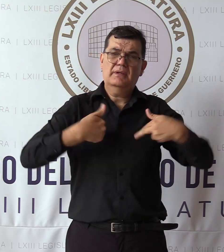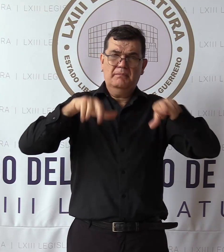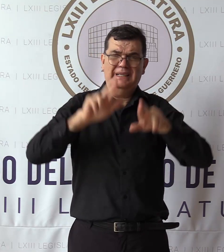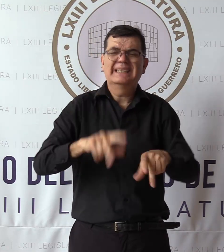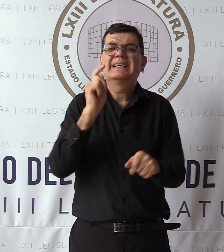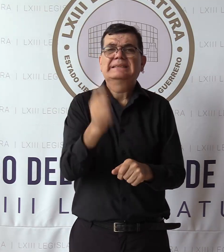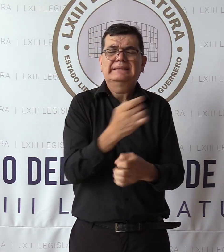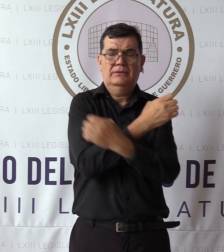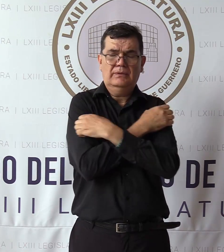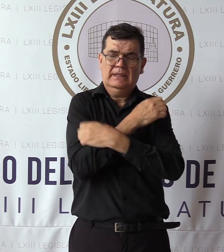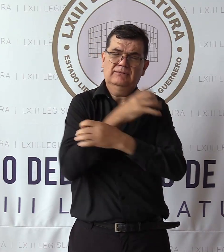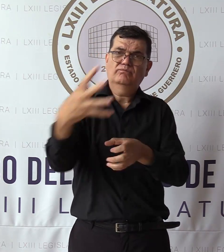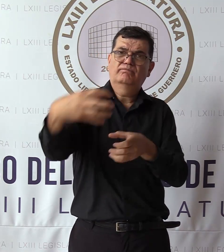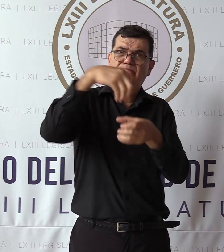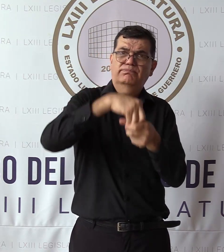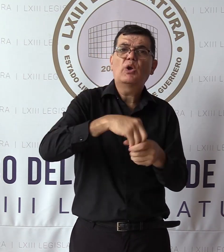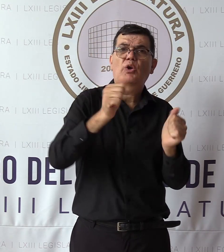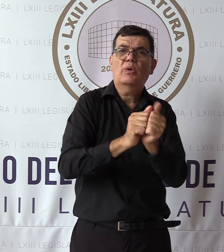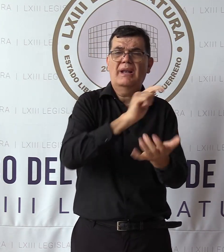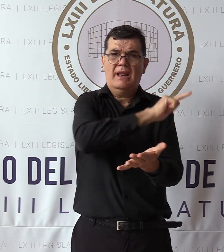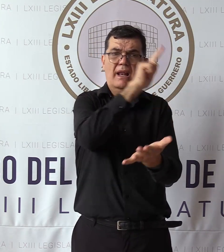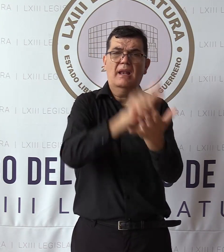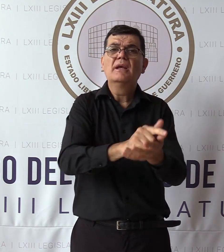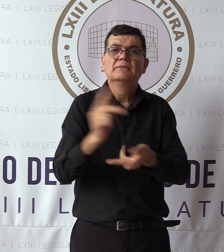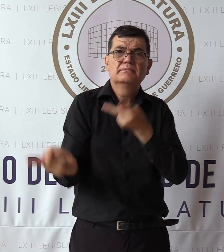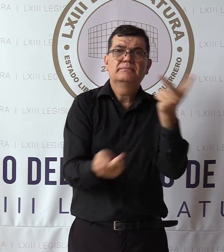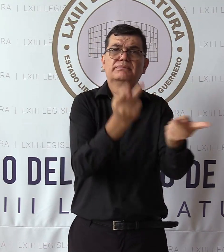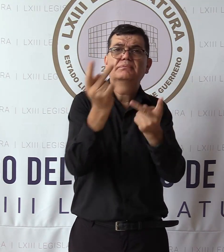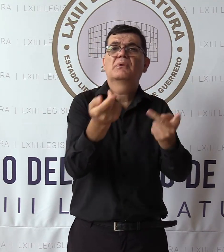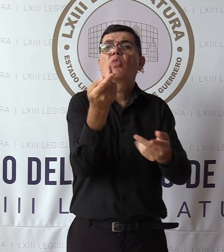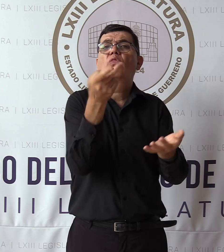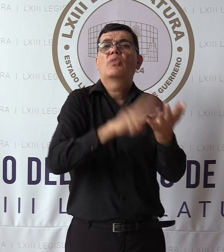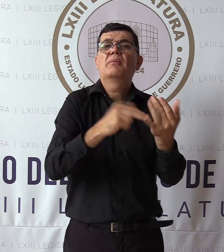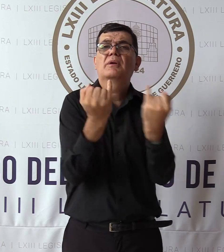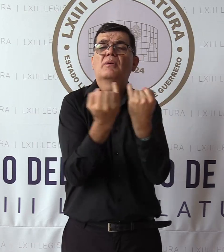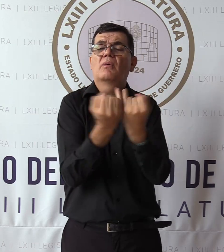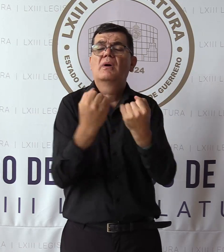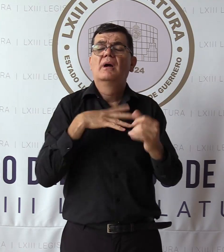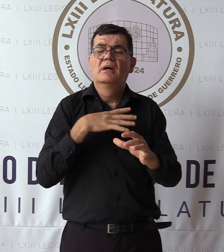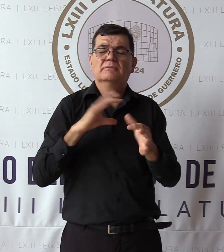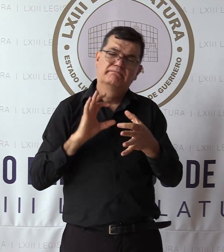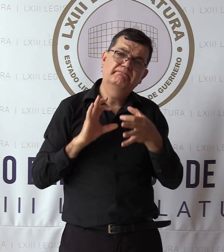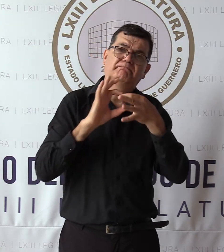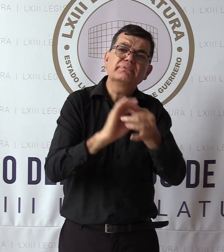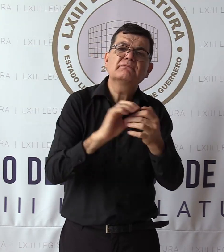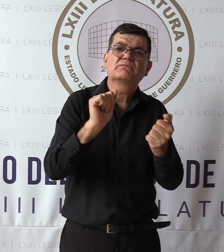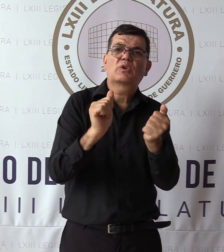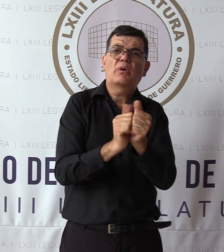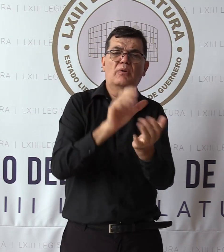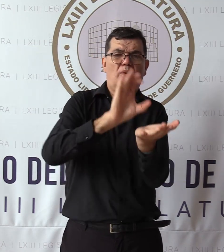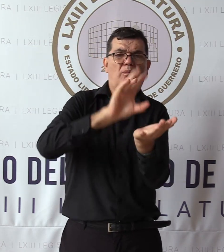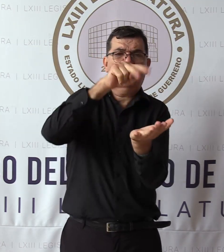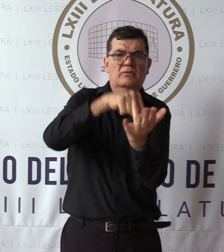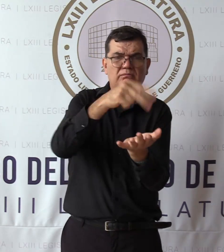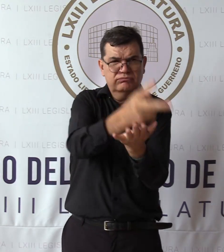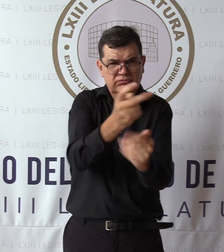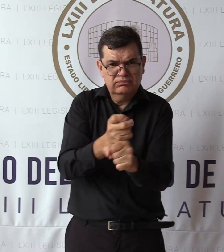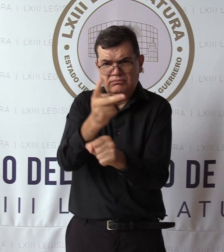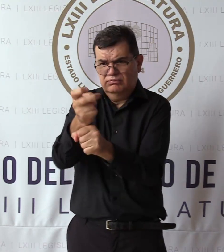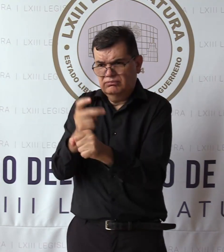educación inclusiva y de la ley de consulta, así como se emitió la correspondiente convocatoria para el desarrollo de las mesas de